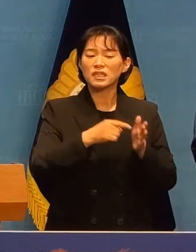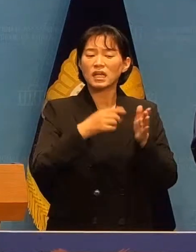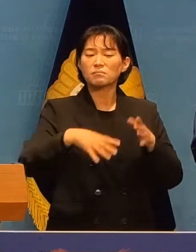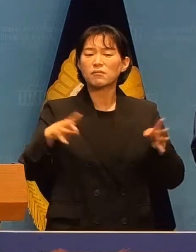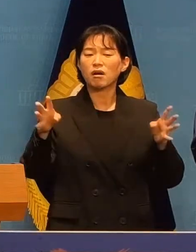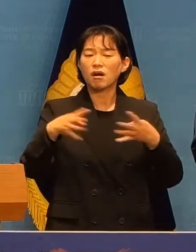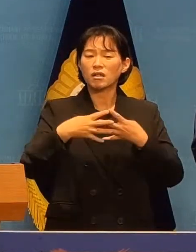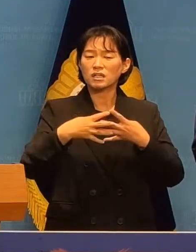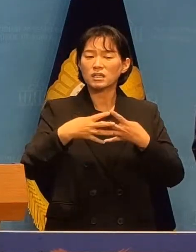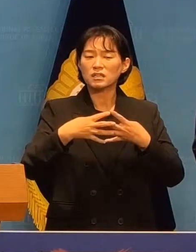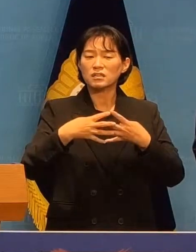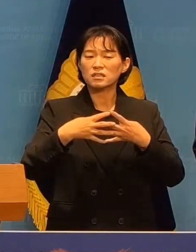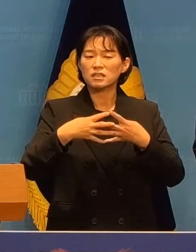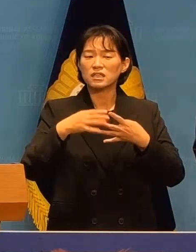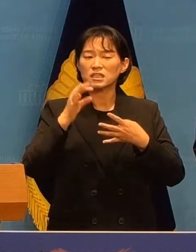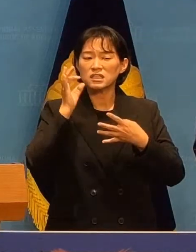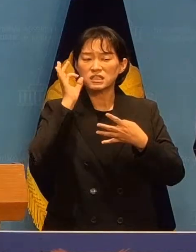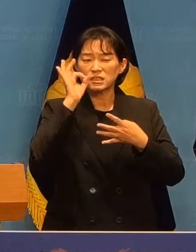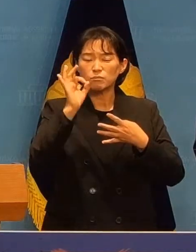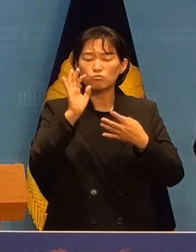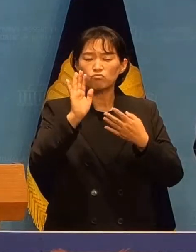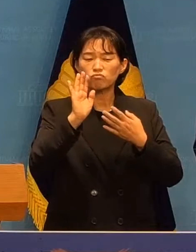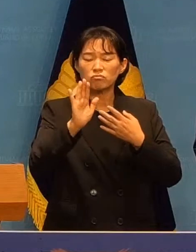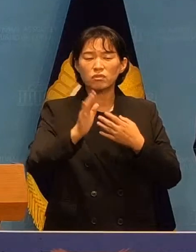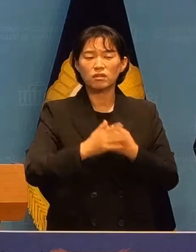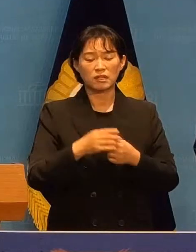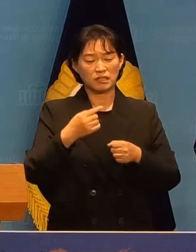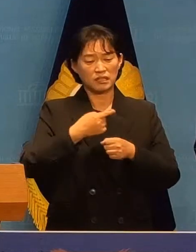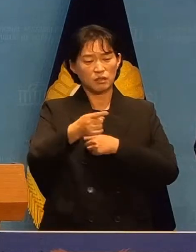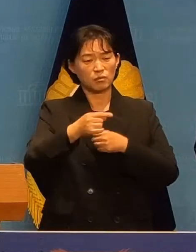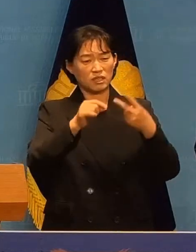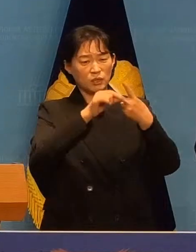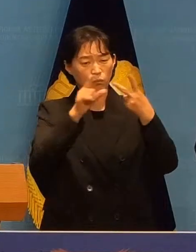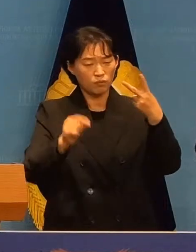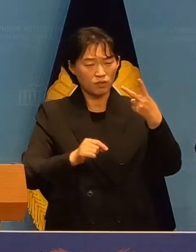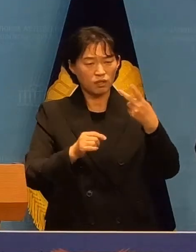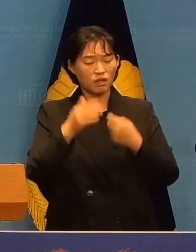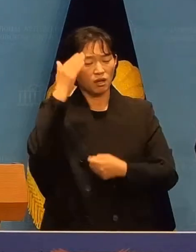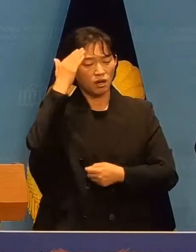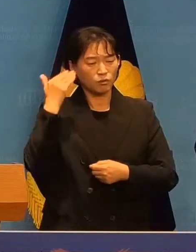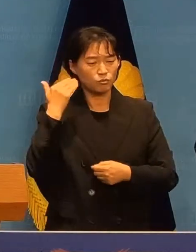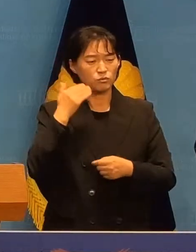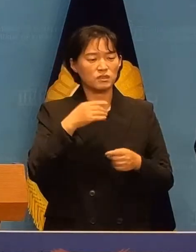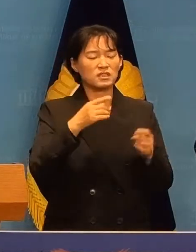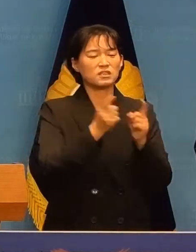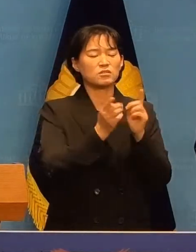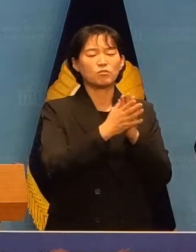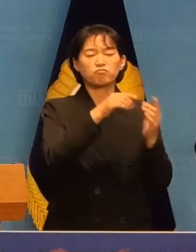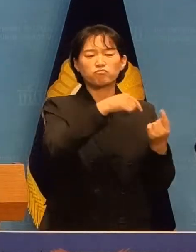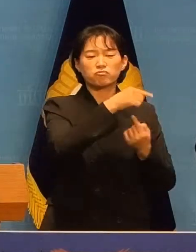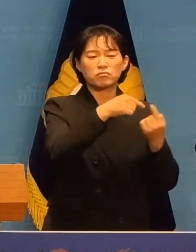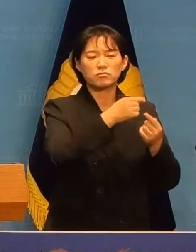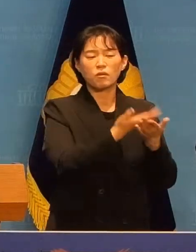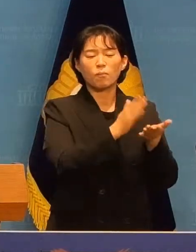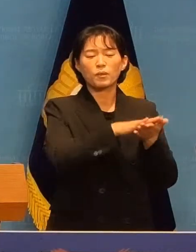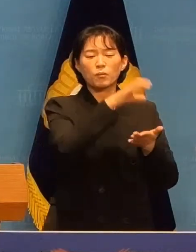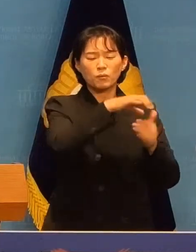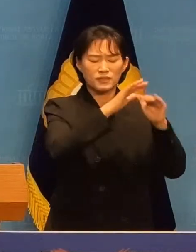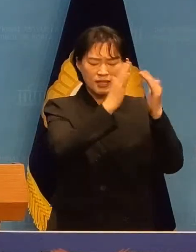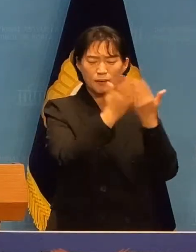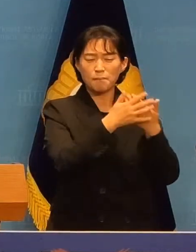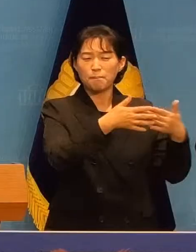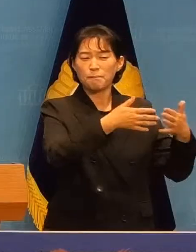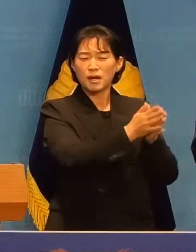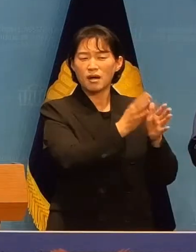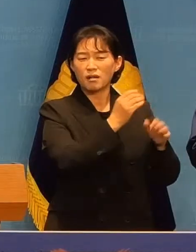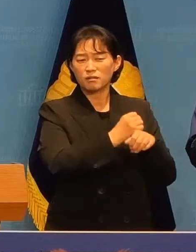열흘도 지나지 않아서 내년 2월에 한국 직영 정비 사업소를 모두 폐쇄하겠다고 노동자들과